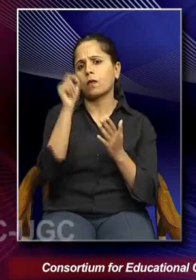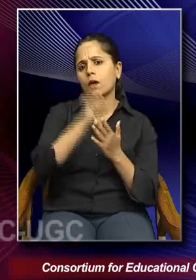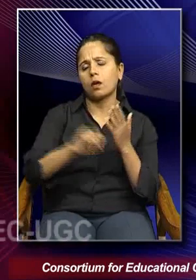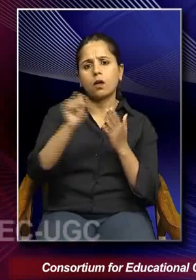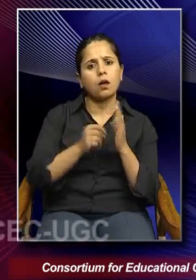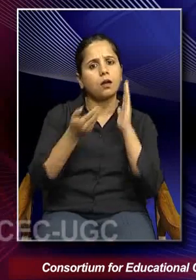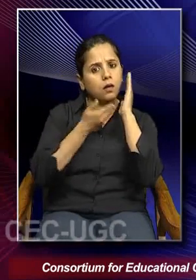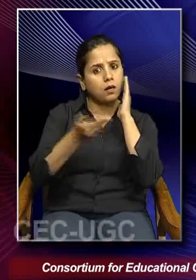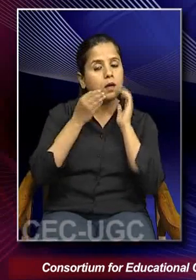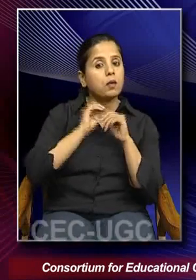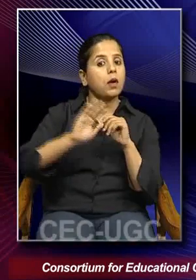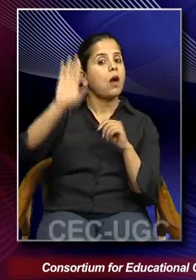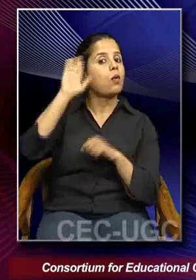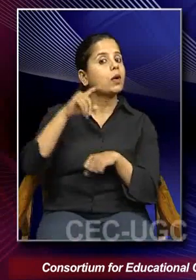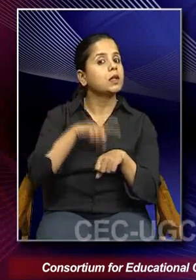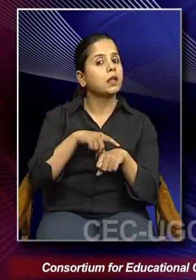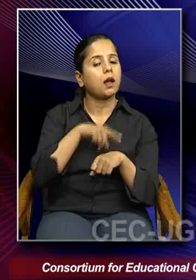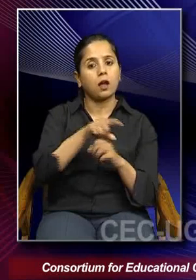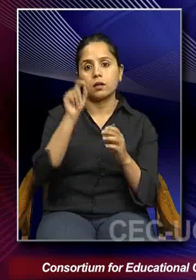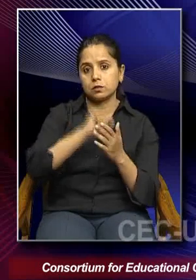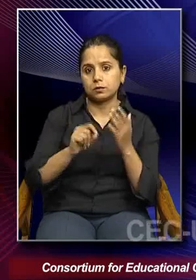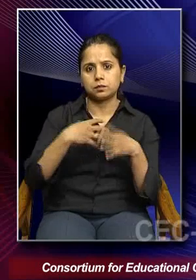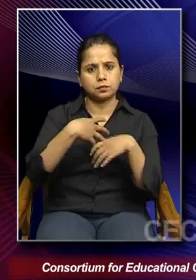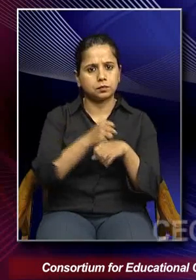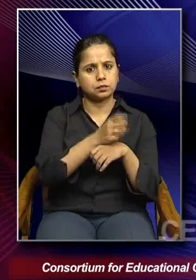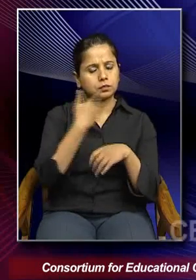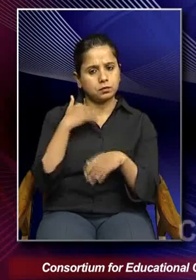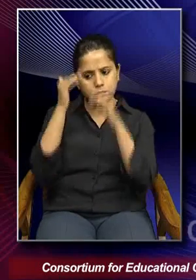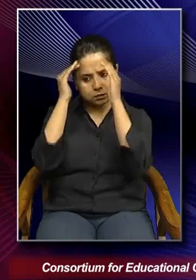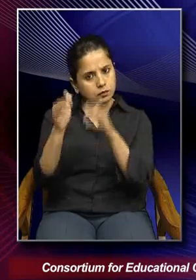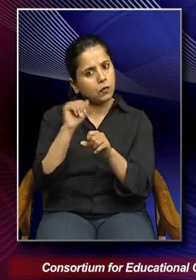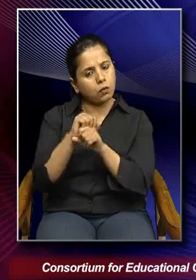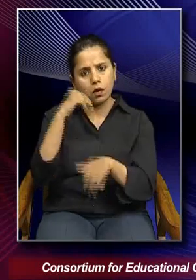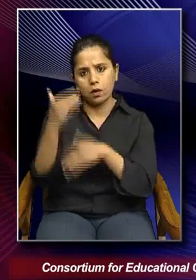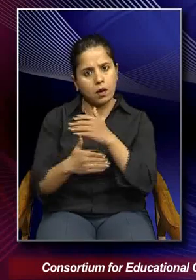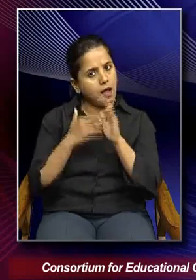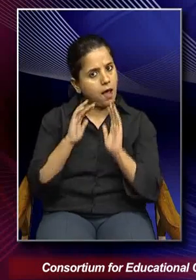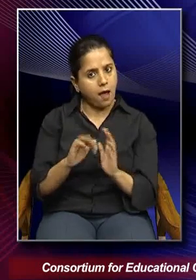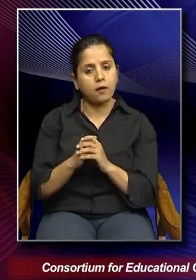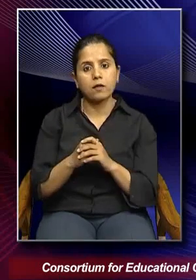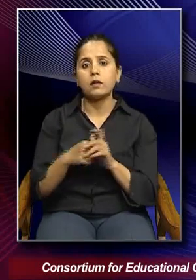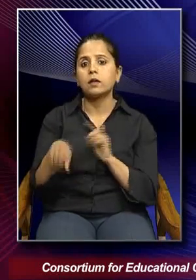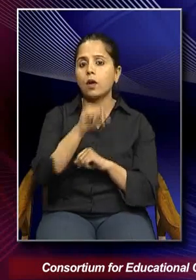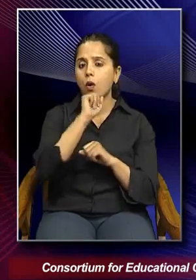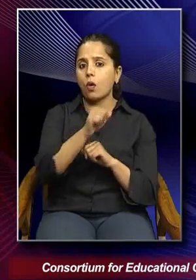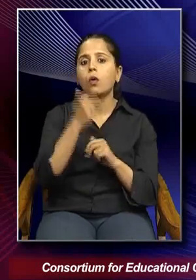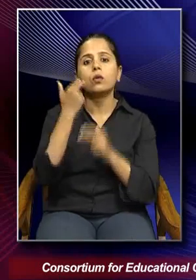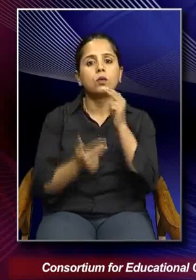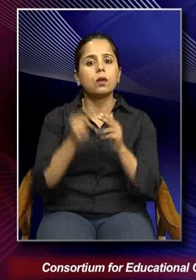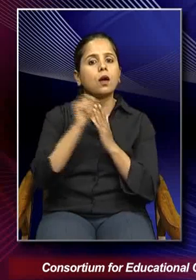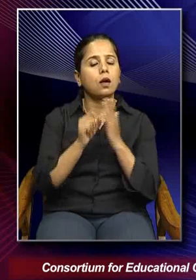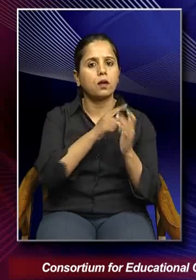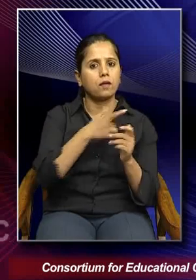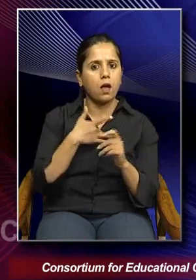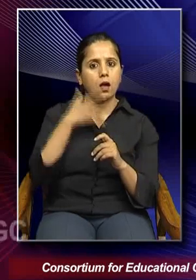जो उसे समय काव्या सृजन में नमक थे अपनी कविता के आस्वाद